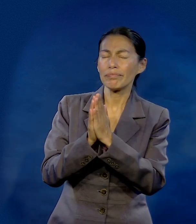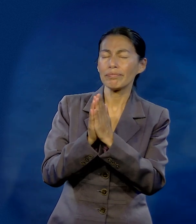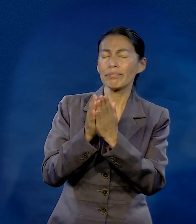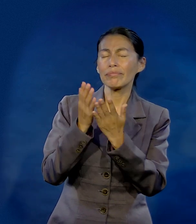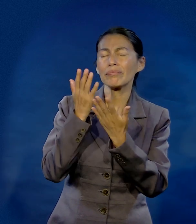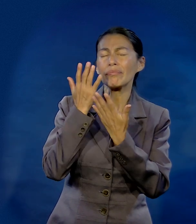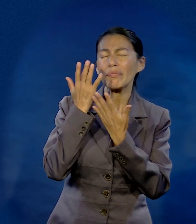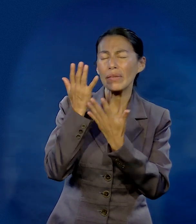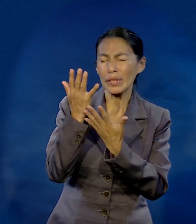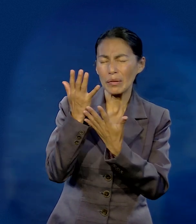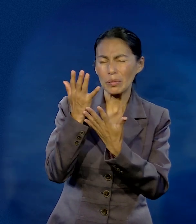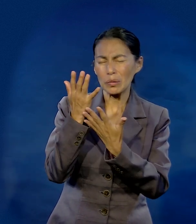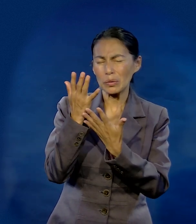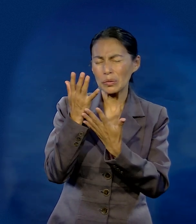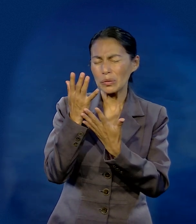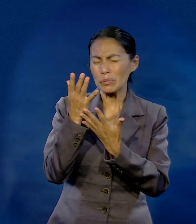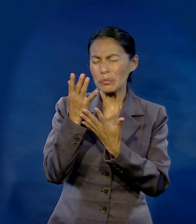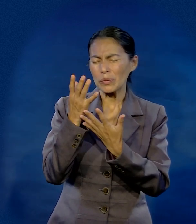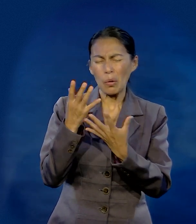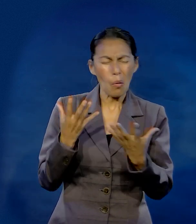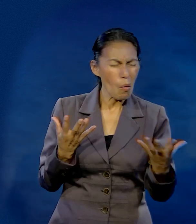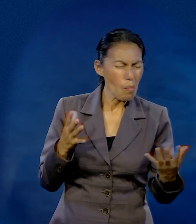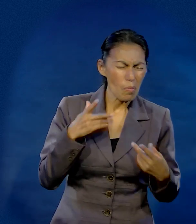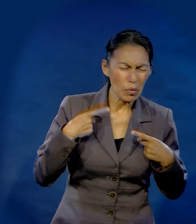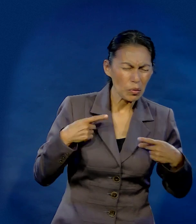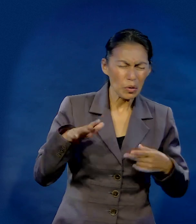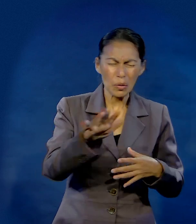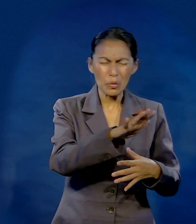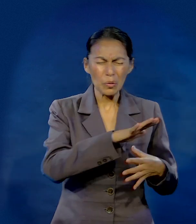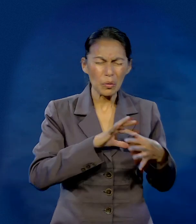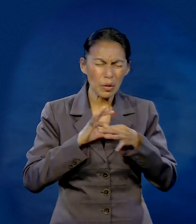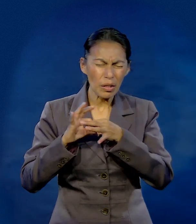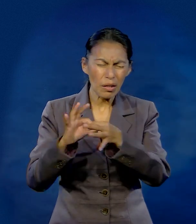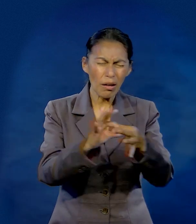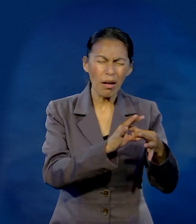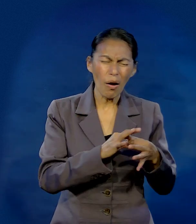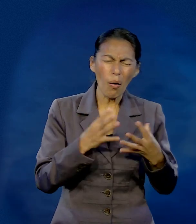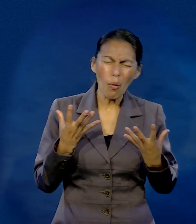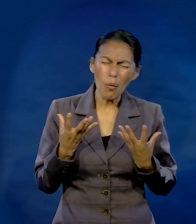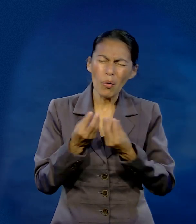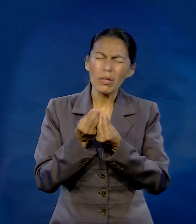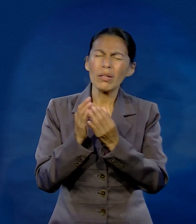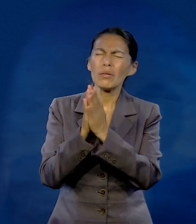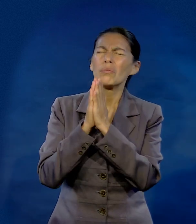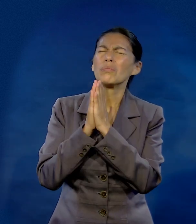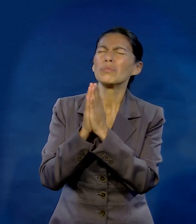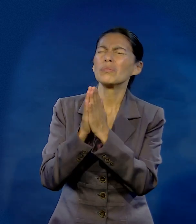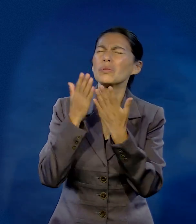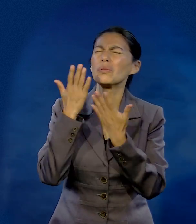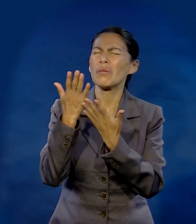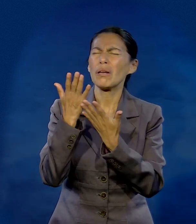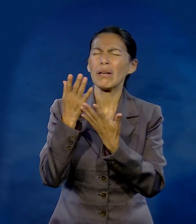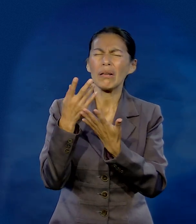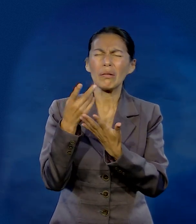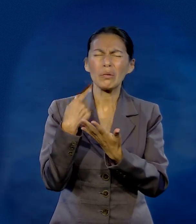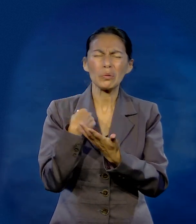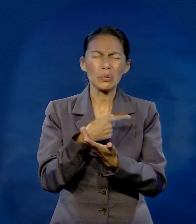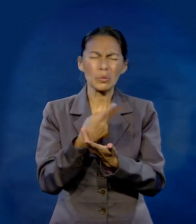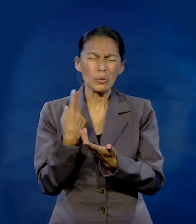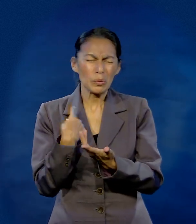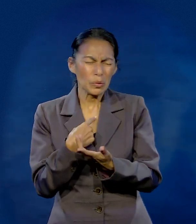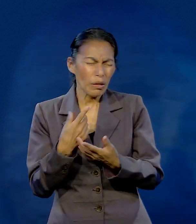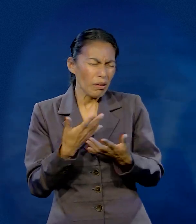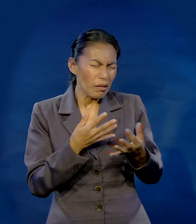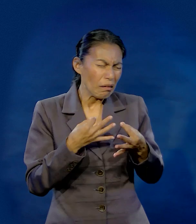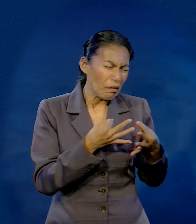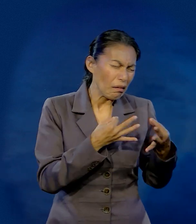marco del inicio de esta semana oración y de este sábado quisiera rogarte junto a todas las personas que están